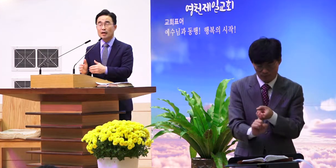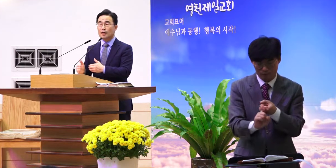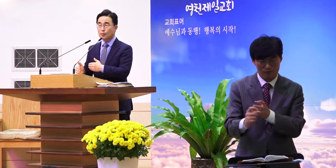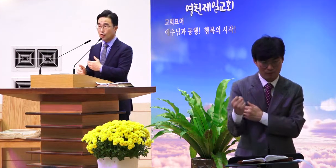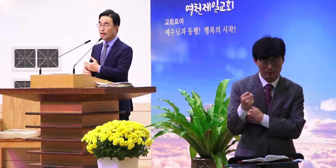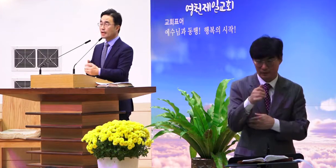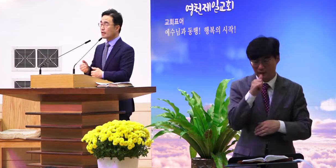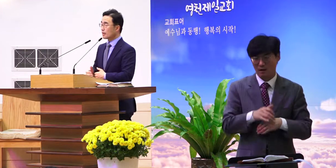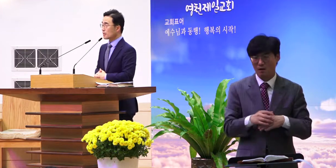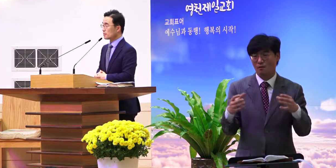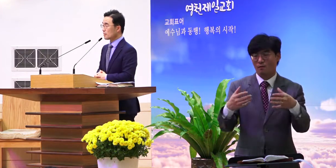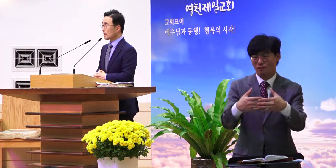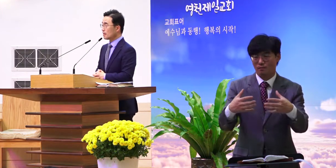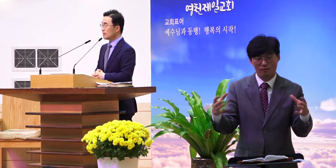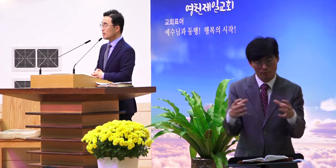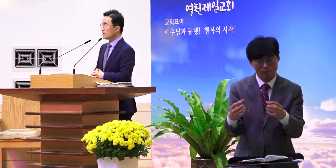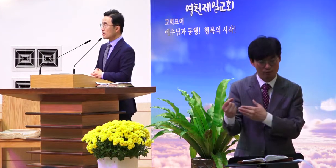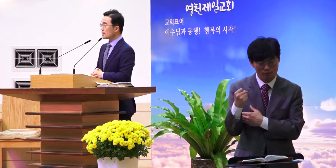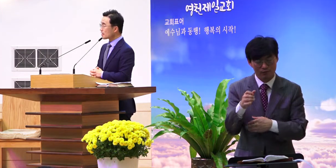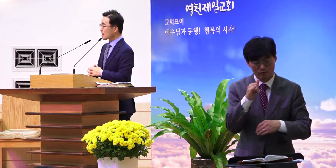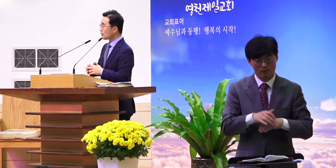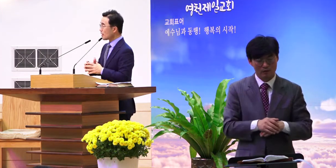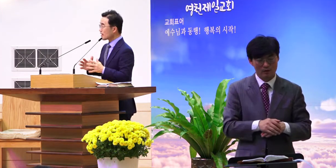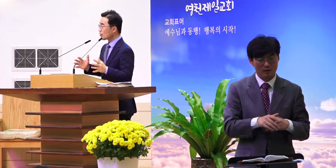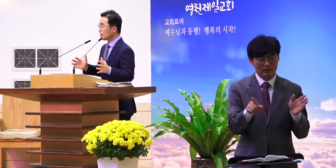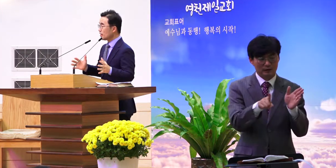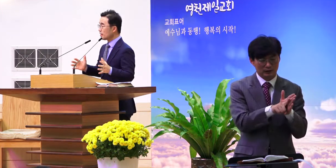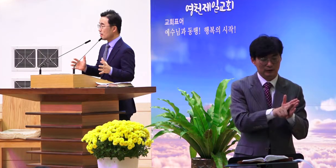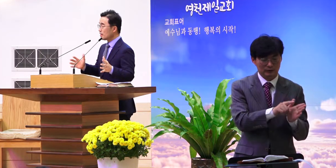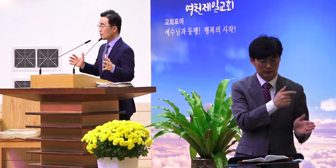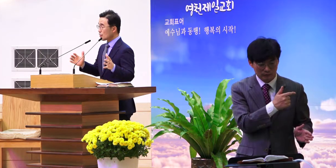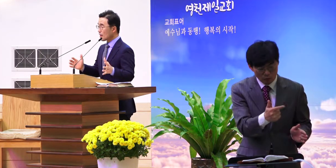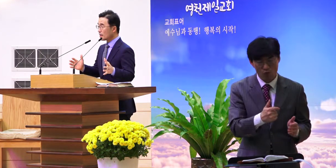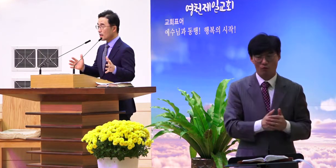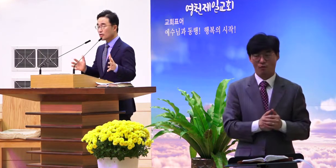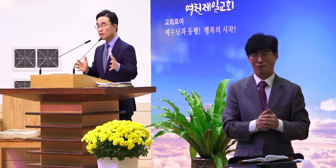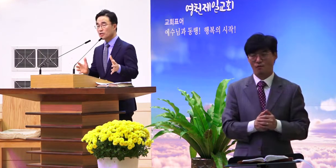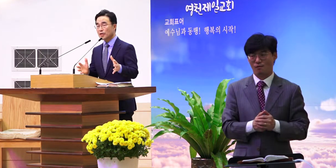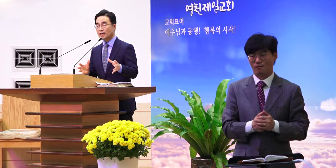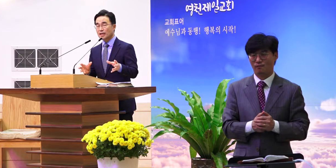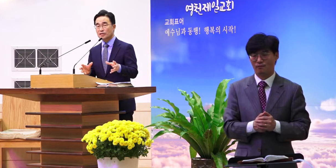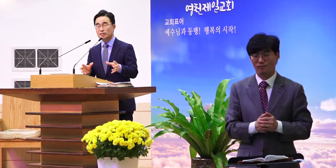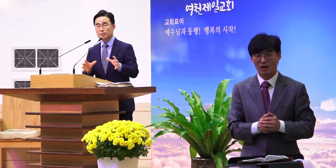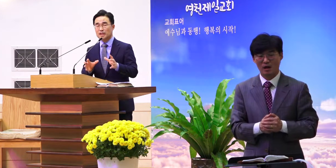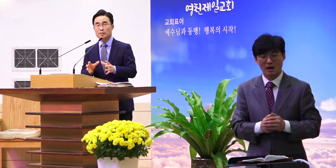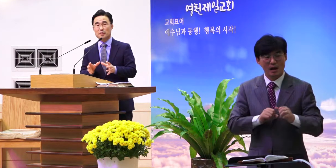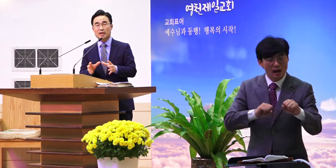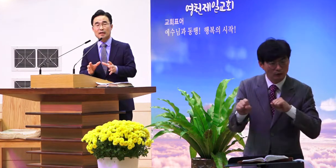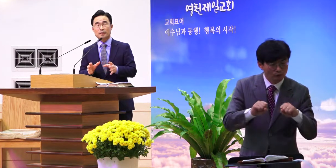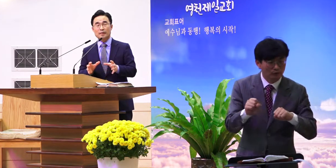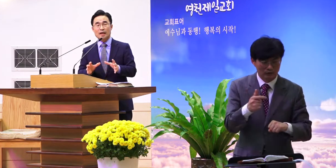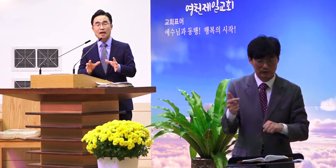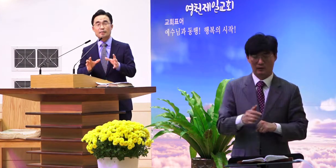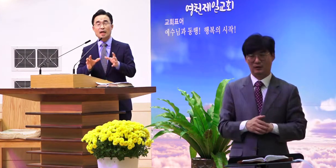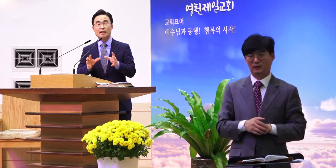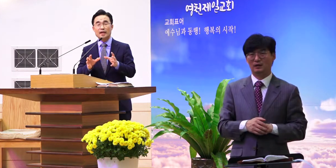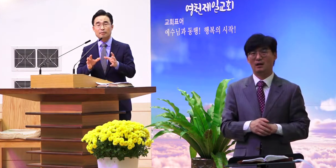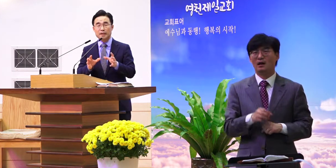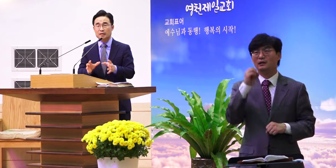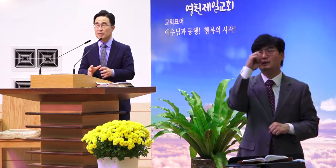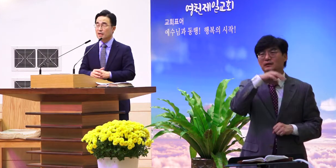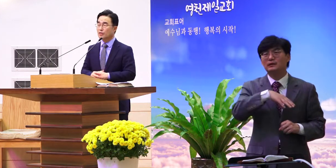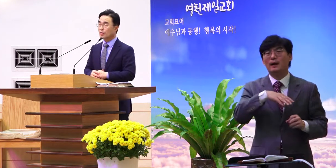행동과 소속의 변화가 일어난다고 했습니다. 세상 사람들이 가지고 있는 철학이나 그런 신념이 아니라 이것은 믿음입니다. 하나님